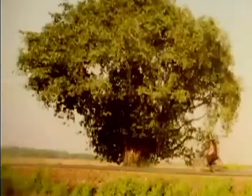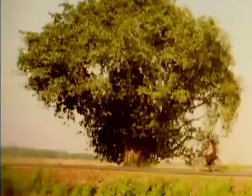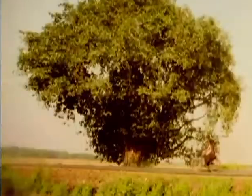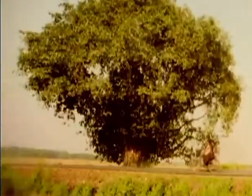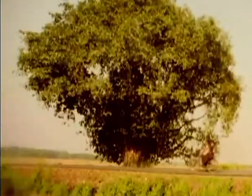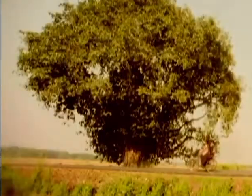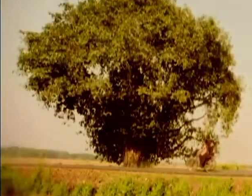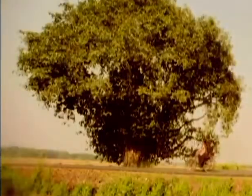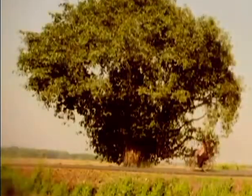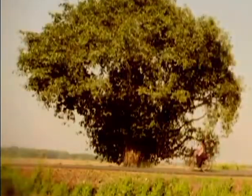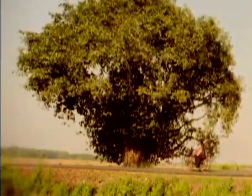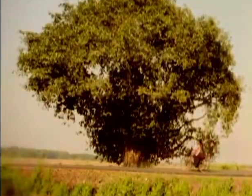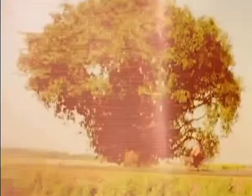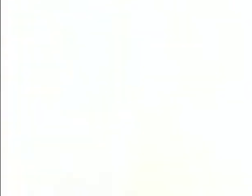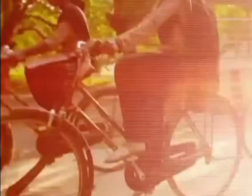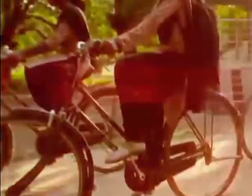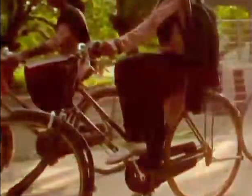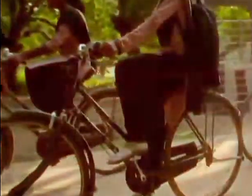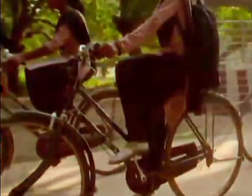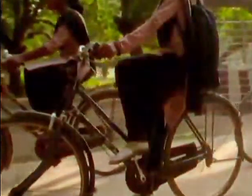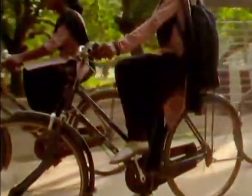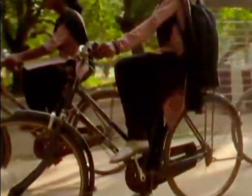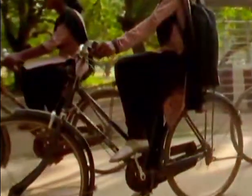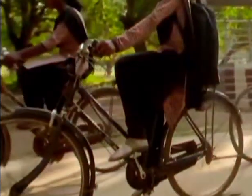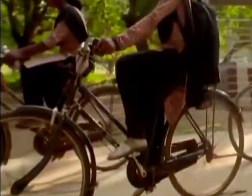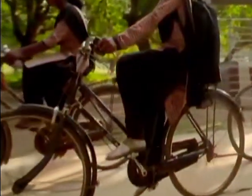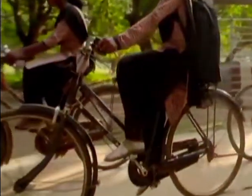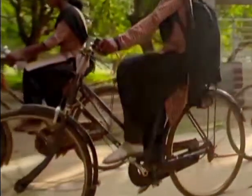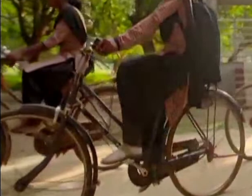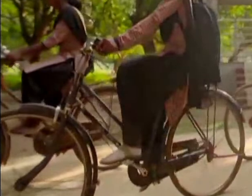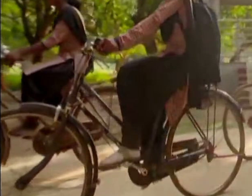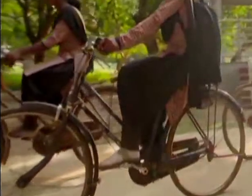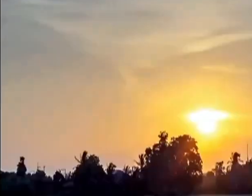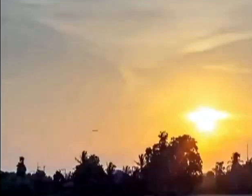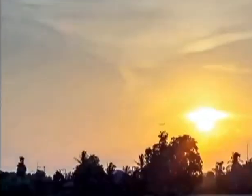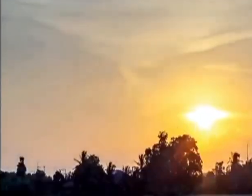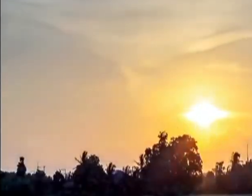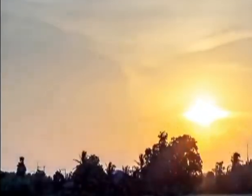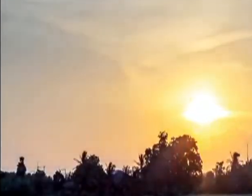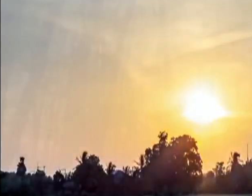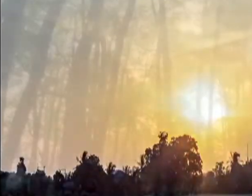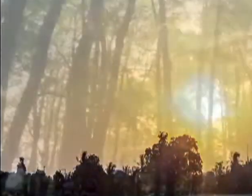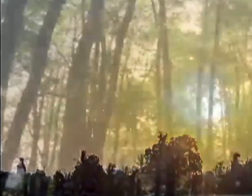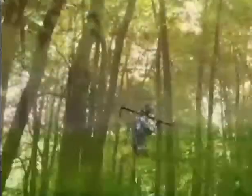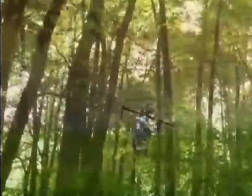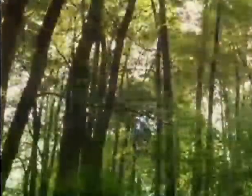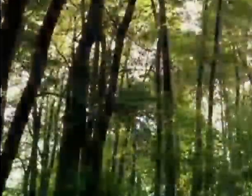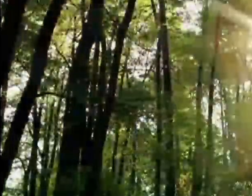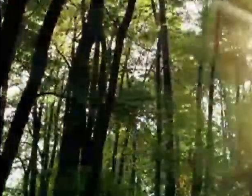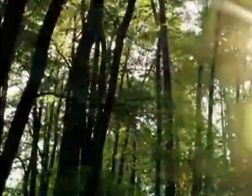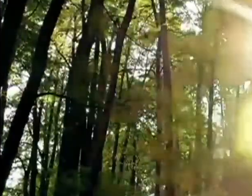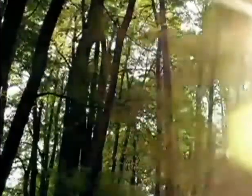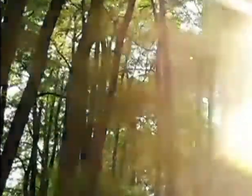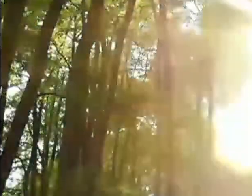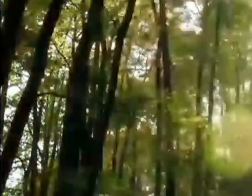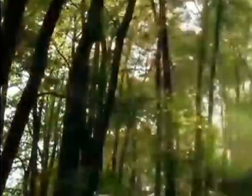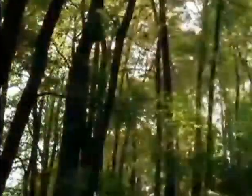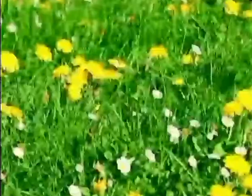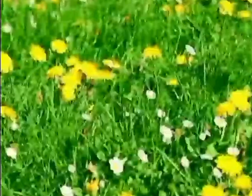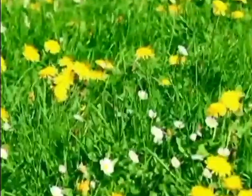अपना रास्ता स्वयं चुने, जीवन ये प्रकाशित करने राहों को